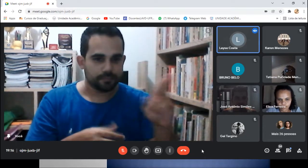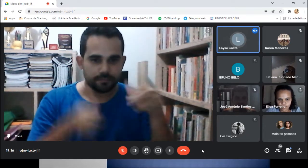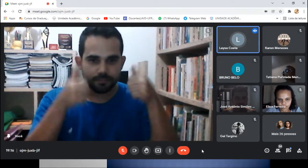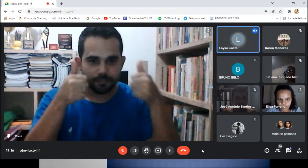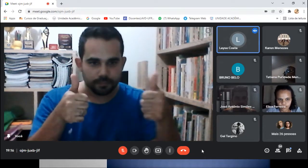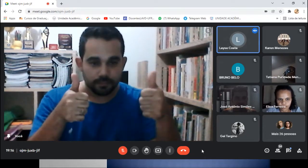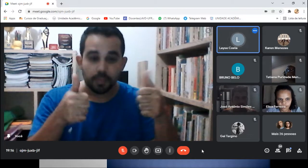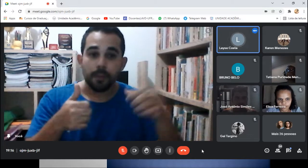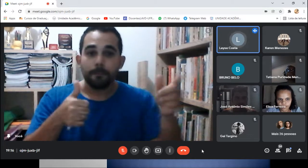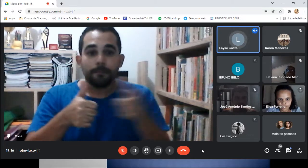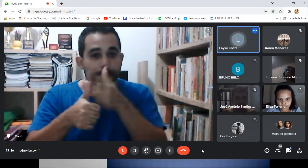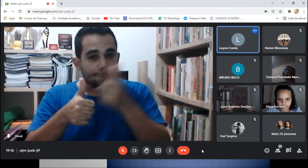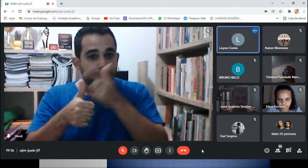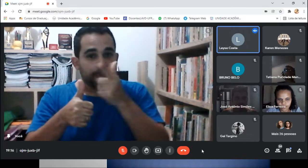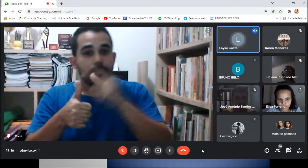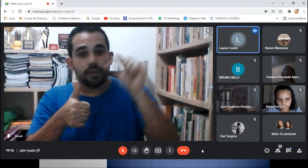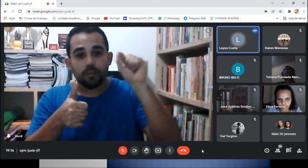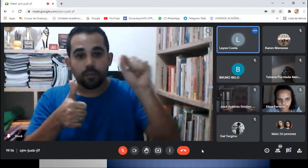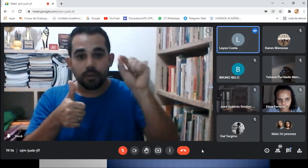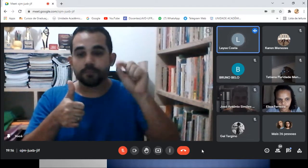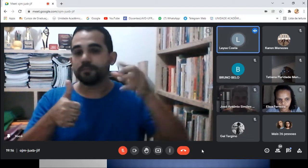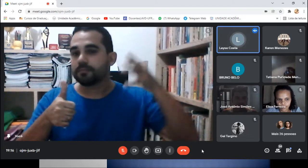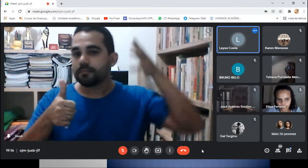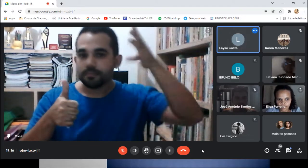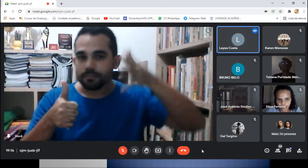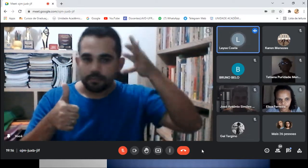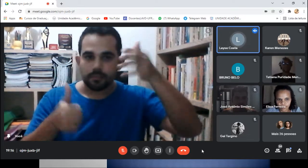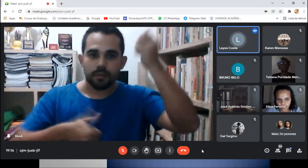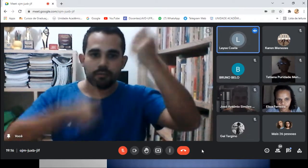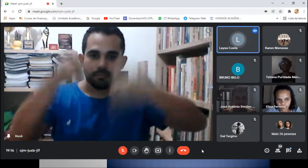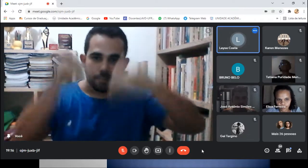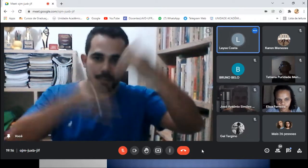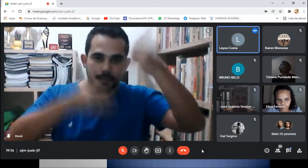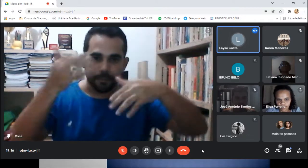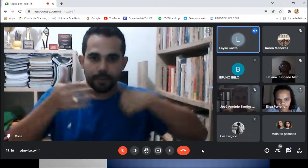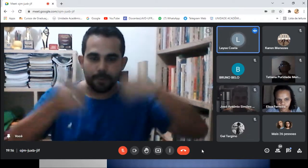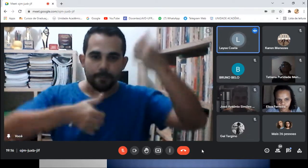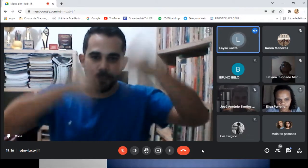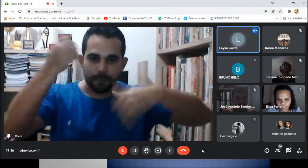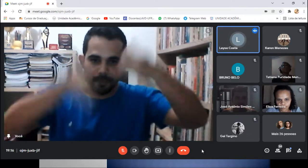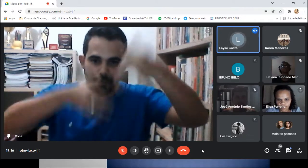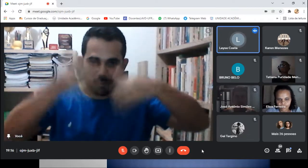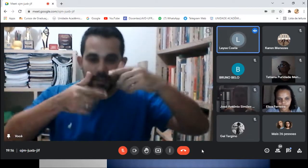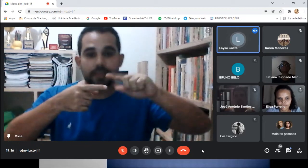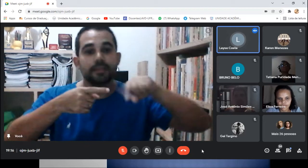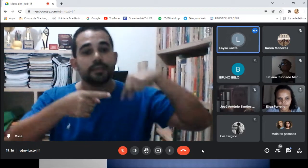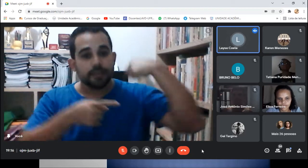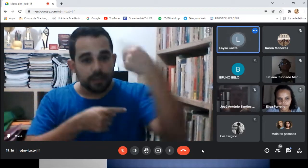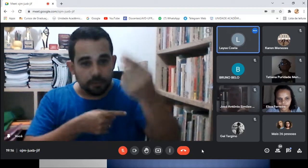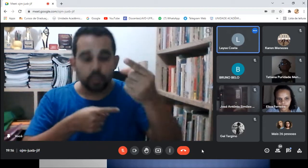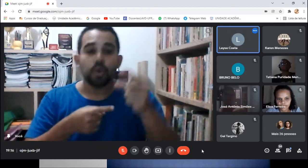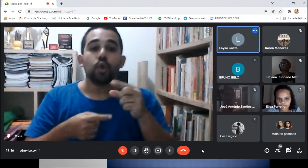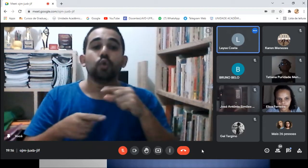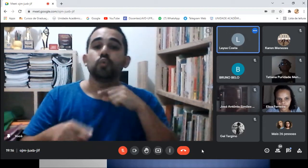me perguntar e eu respondo, ok? Primeiro, vou explicar um pouquinho do